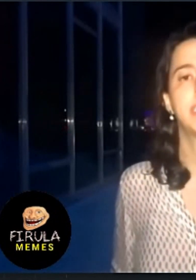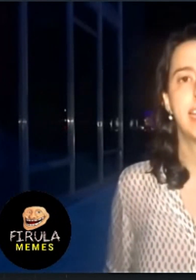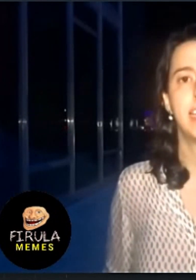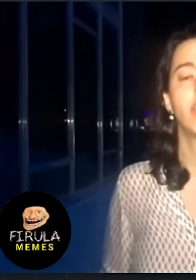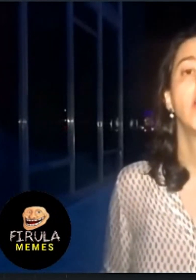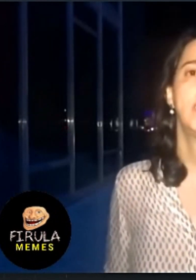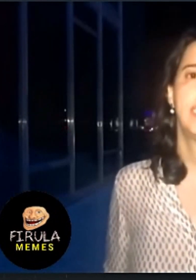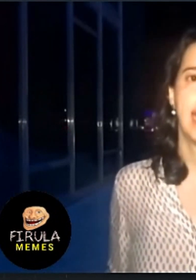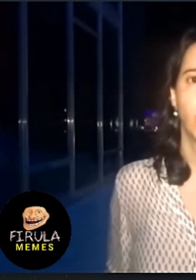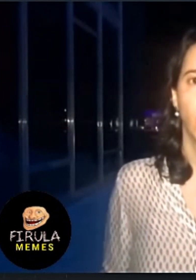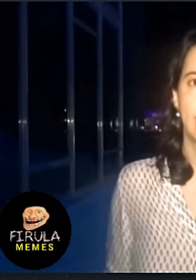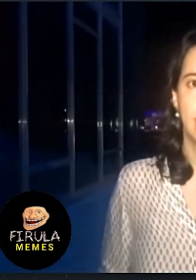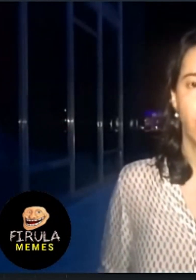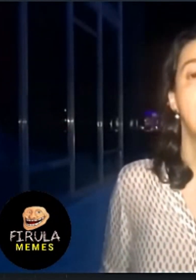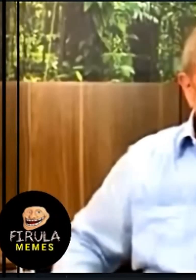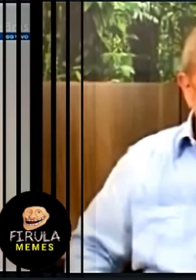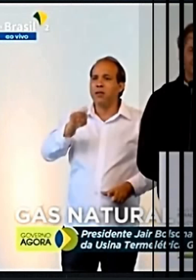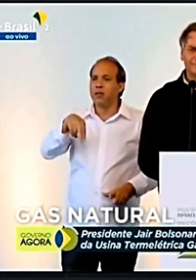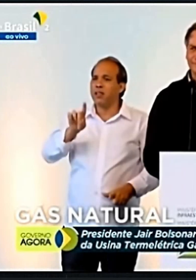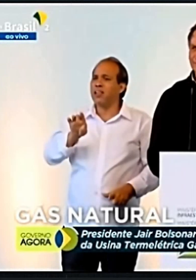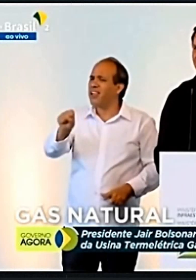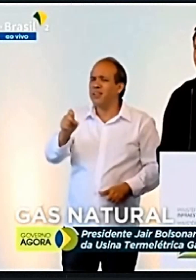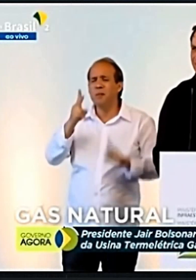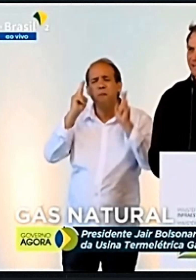eles o ex-presidente Luiz Inácio Lula da Silva.